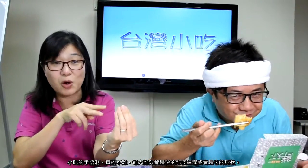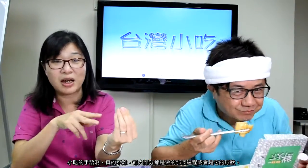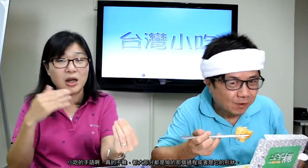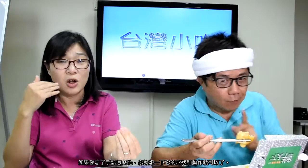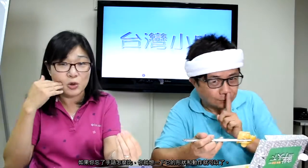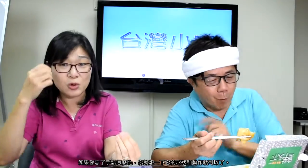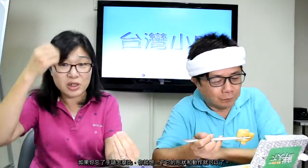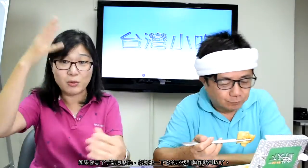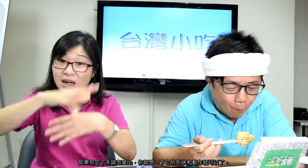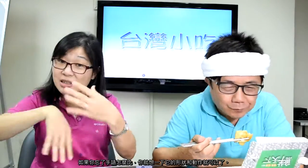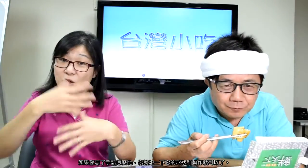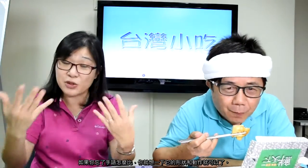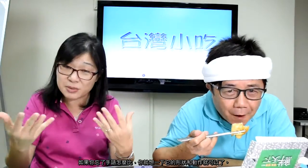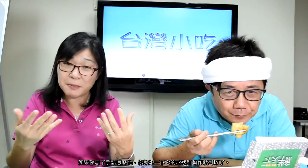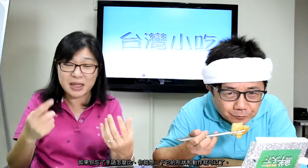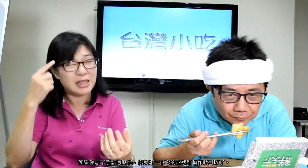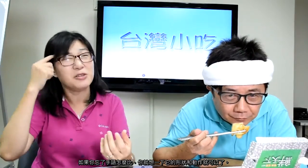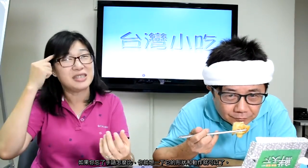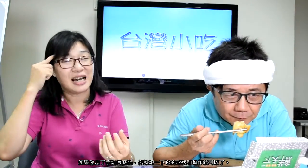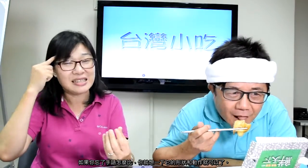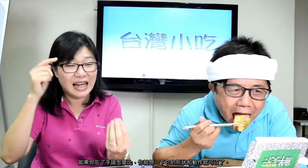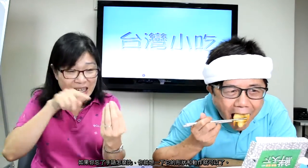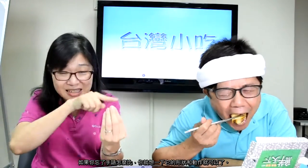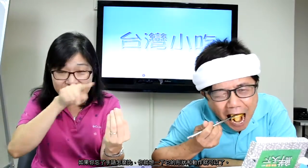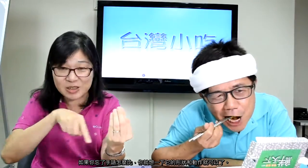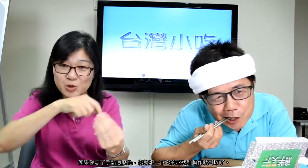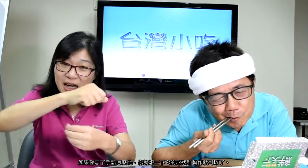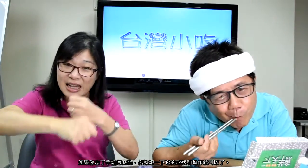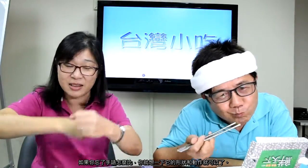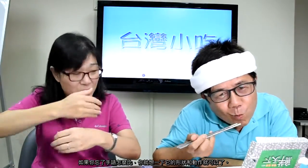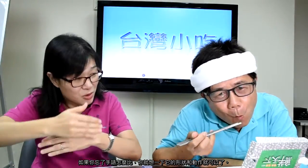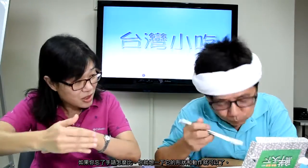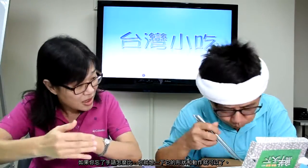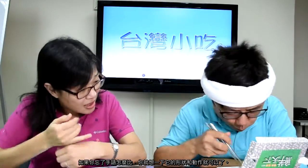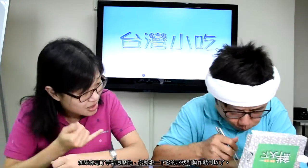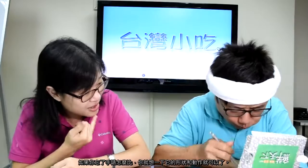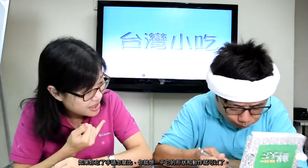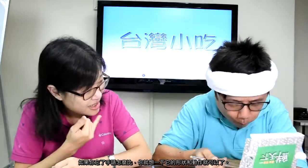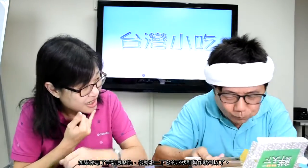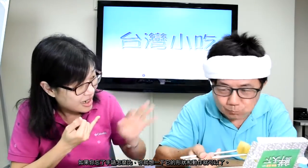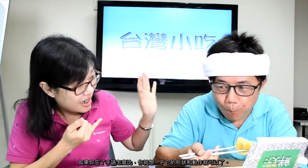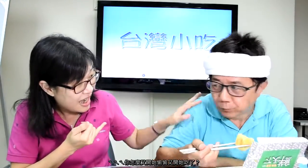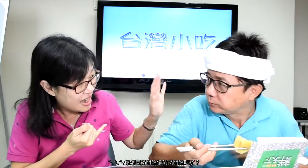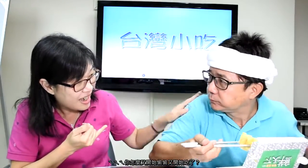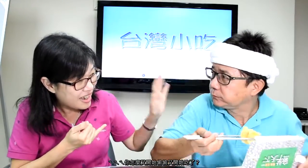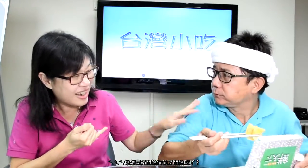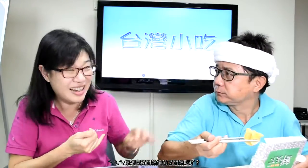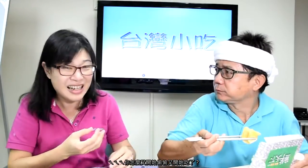状，如果你忘了手语怎么比，你就想一下它的形状和动作就可以了。